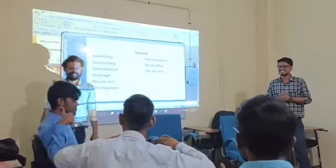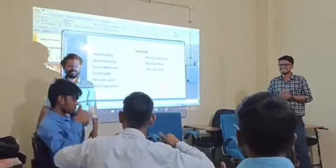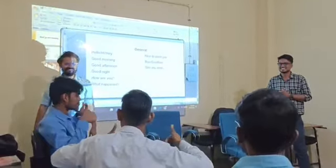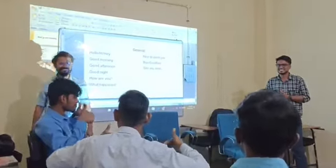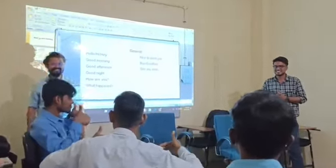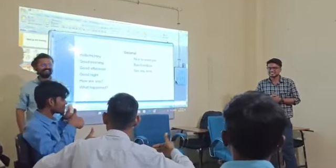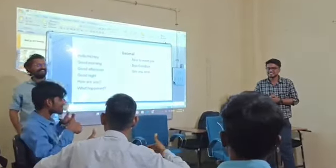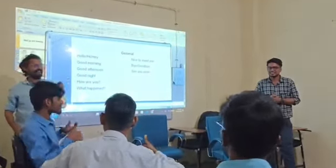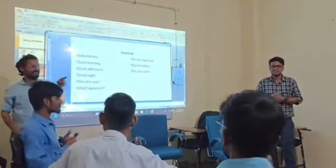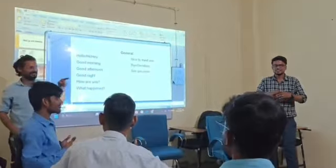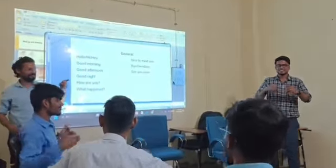ठीक है,